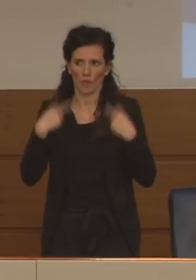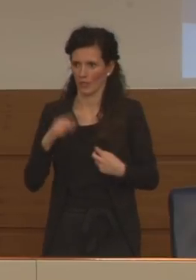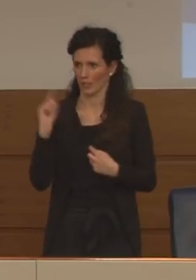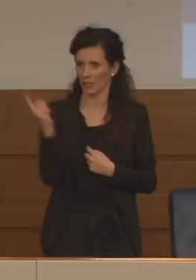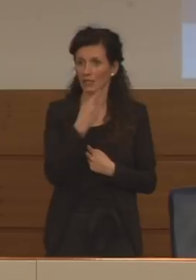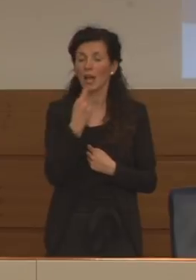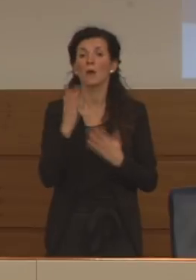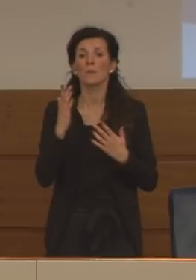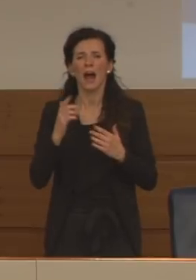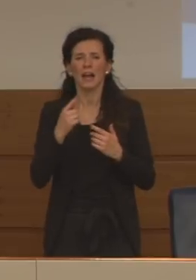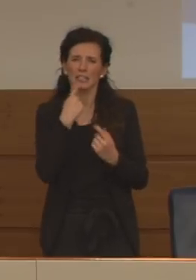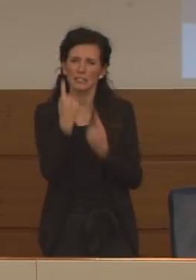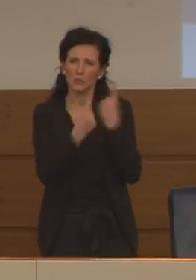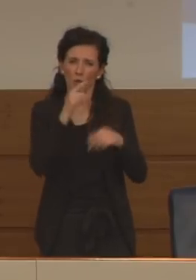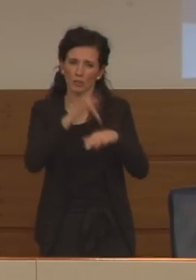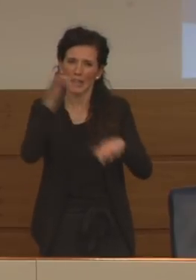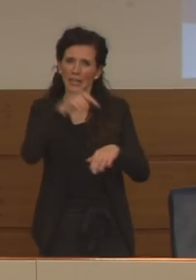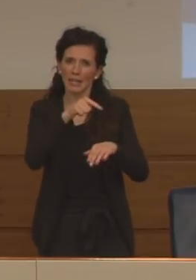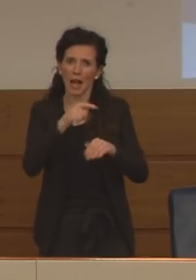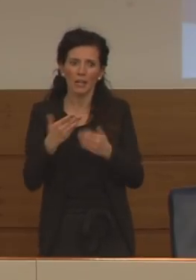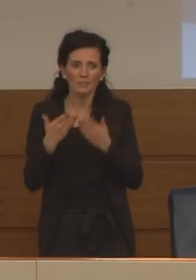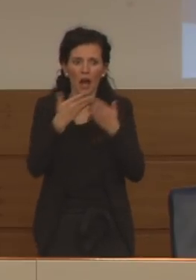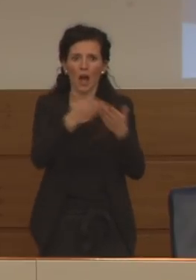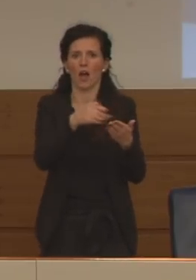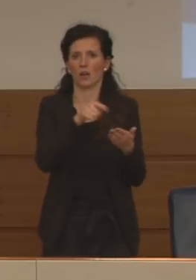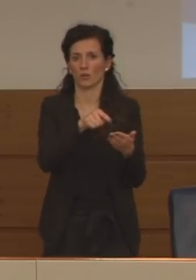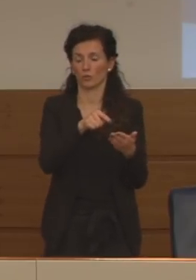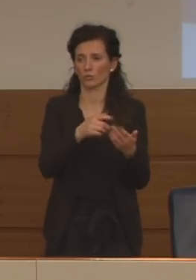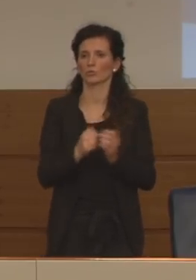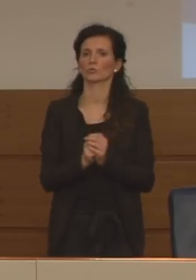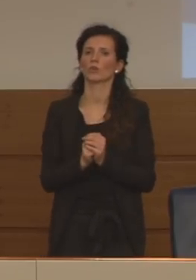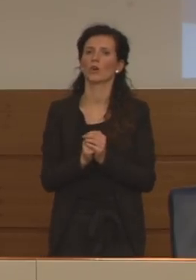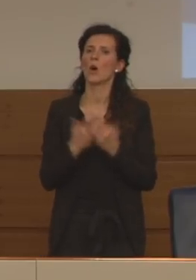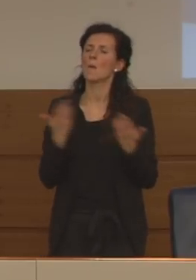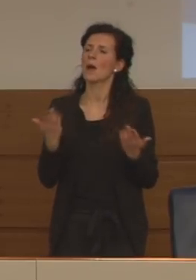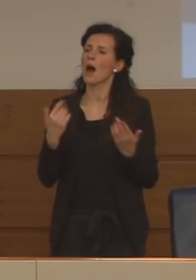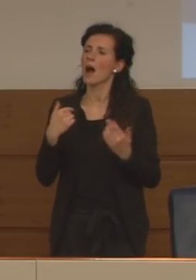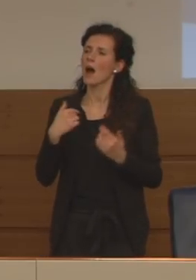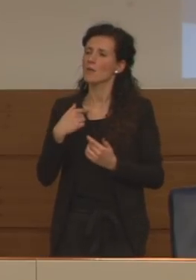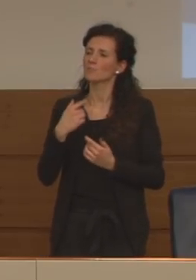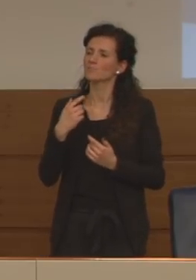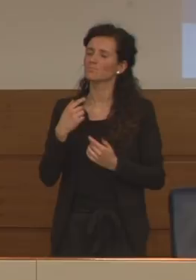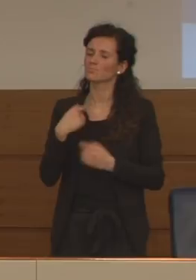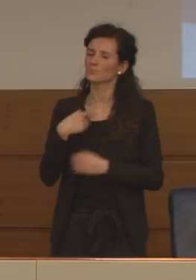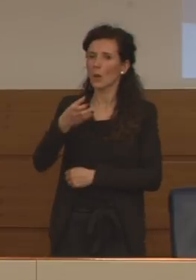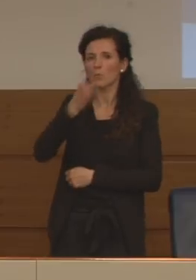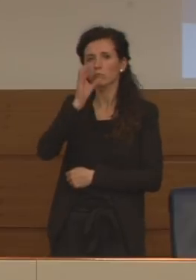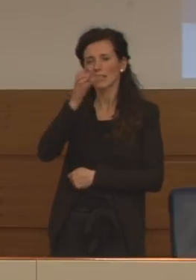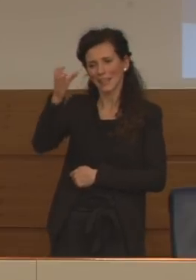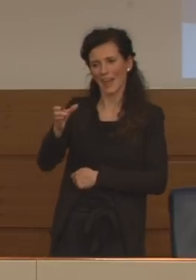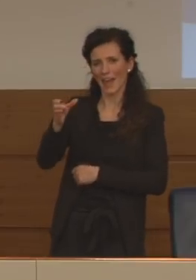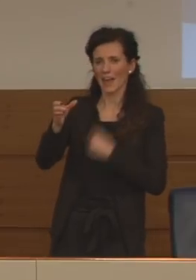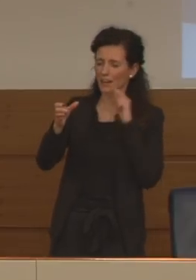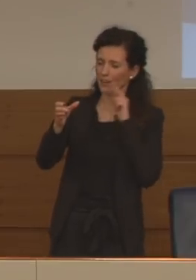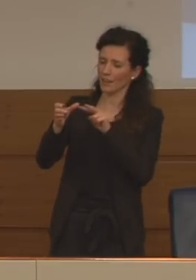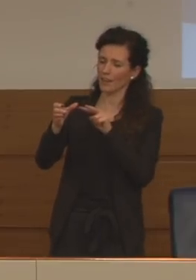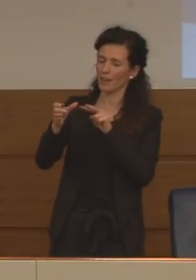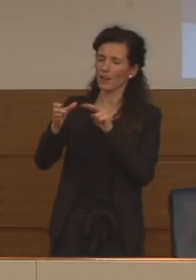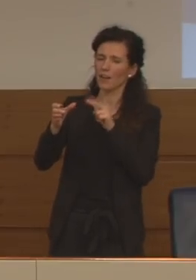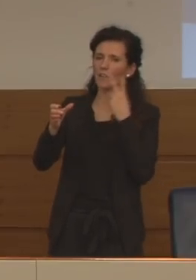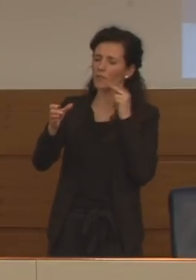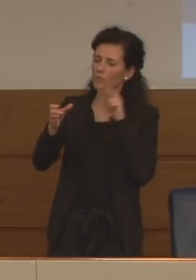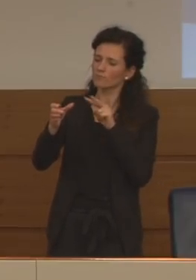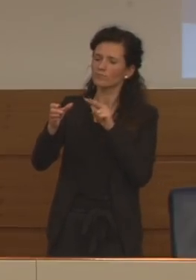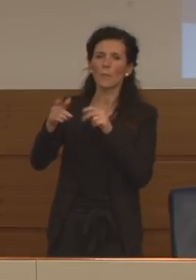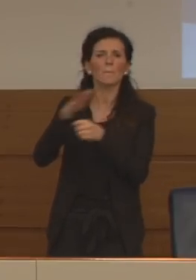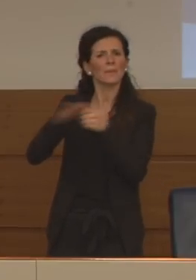io però vorrei anche mostrare la parte di bicchiere non so se e mezza ma comunque la parco la parte piena poi ognuno valuterà quanto